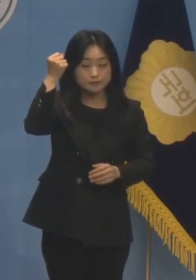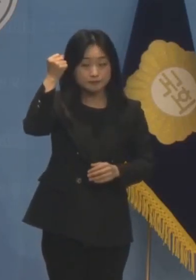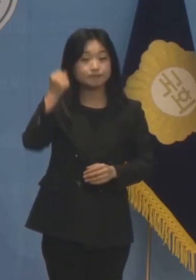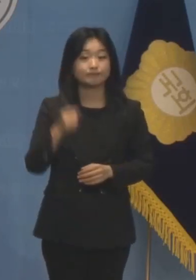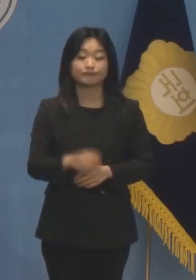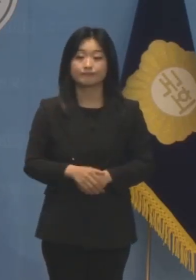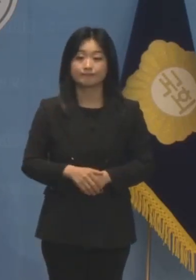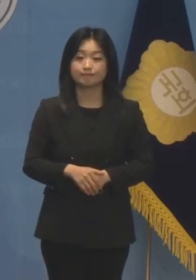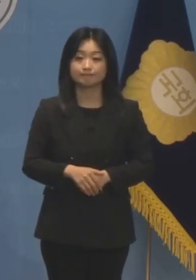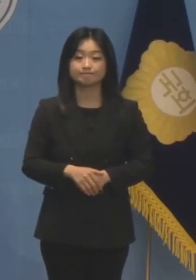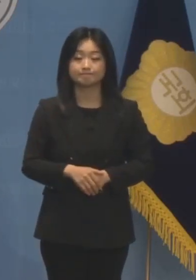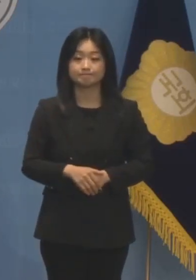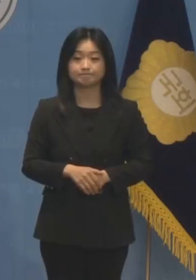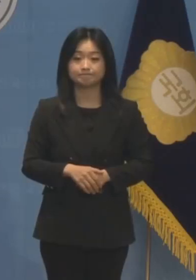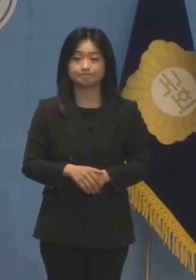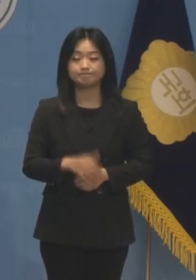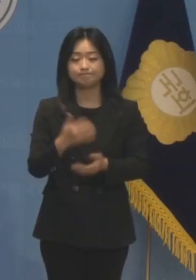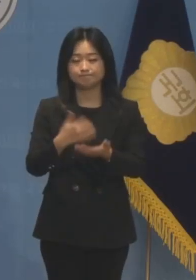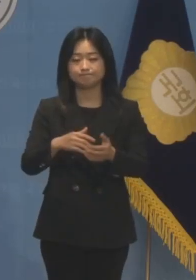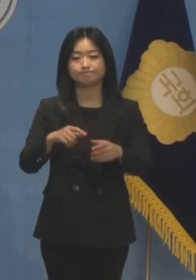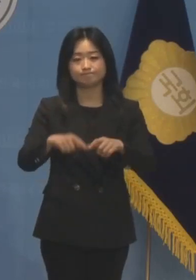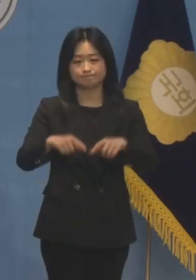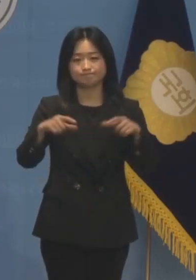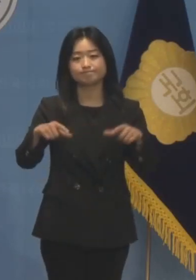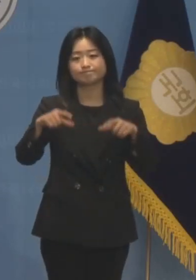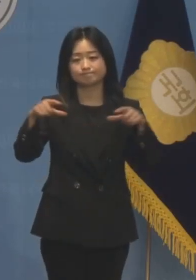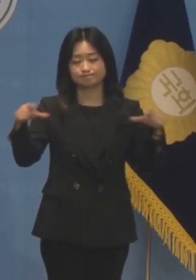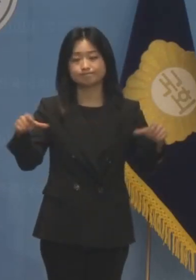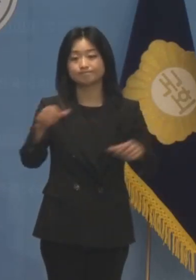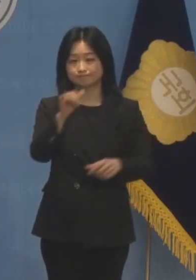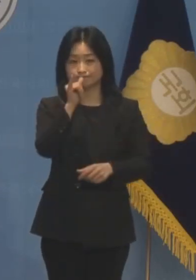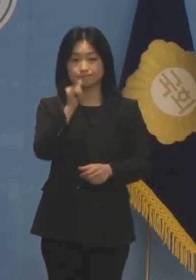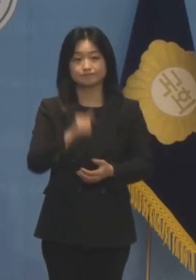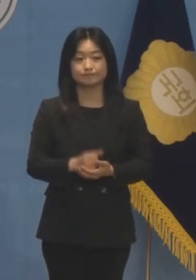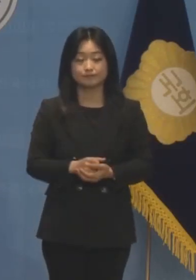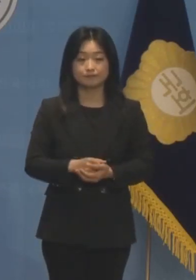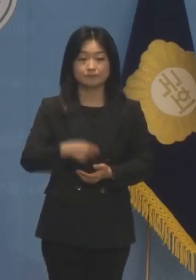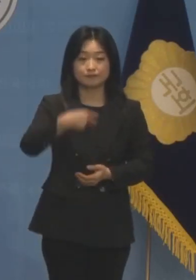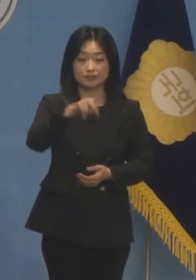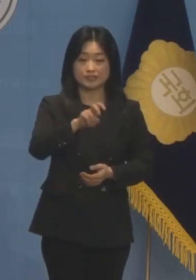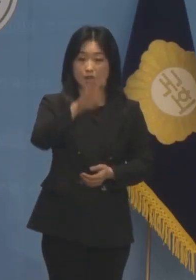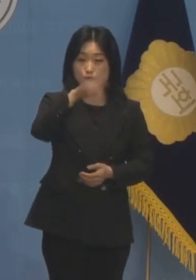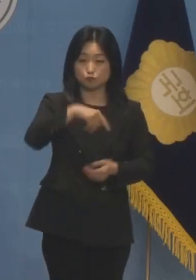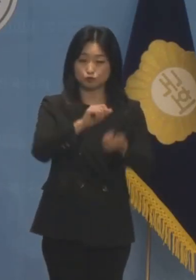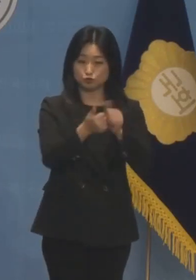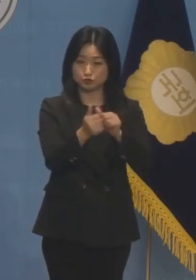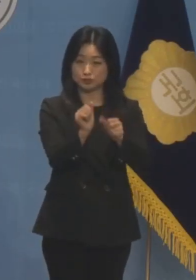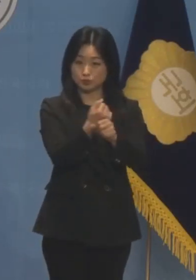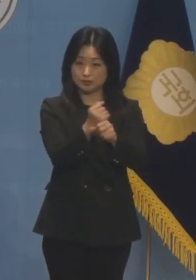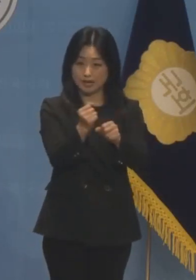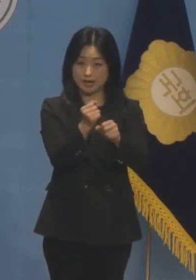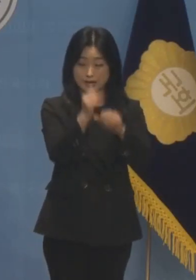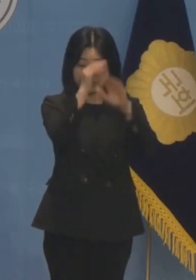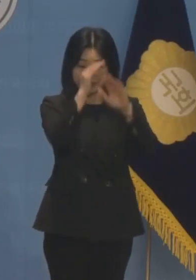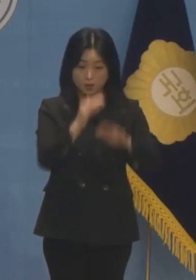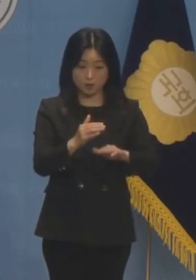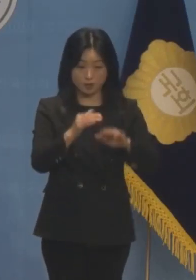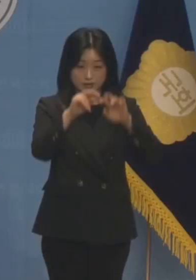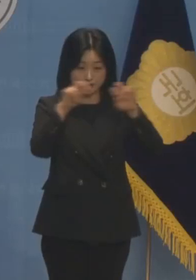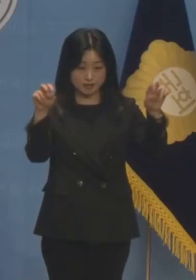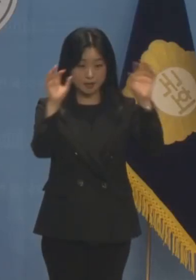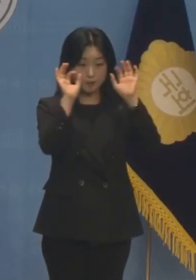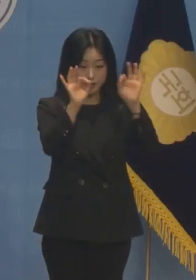생각하는 사람들이 점점 많아지는 것 같습니다. 삼부토건 주가 조작 의혹에 대한 경과를 다시